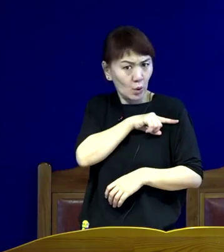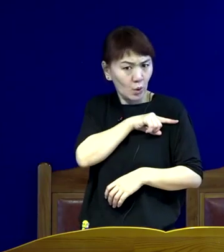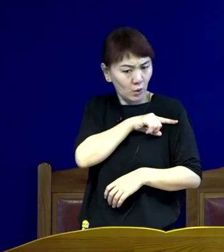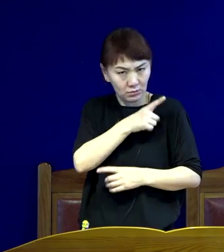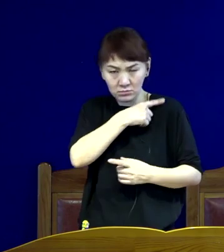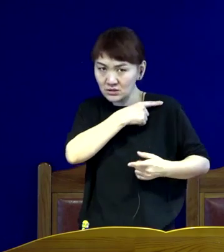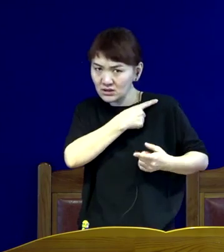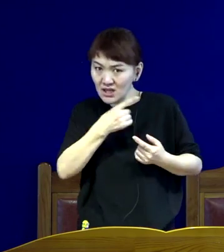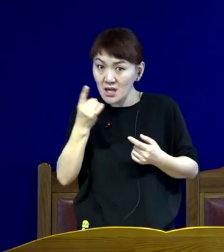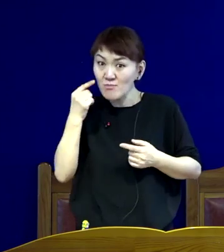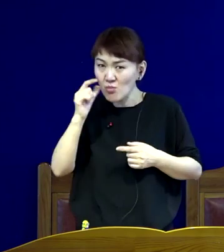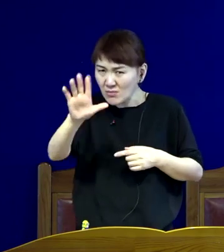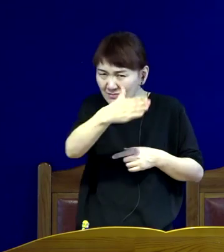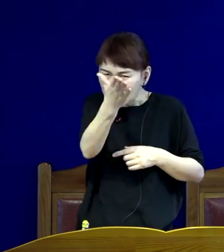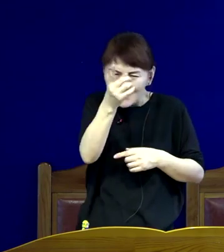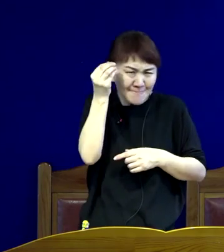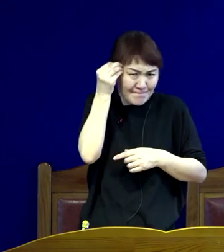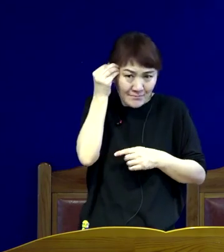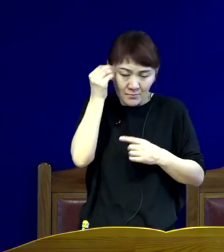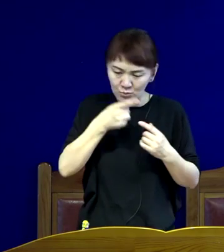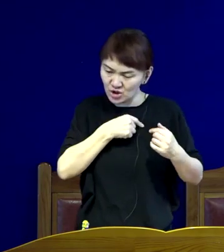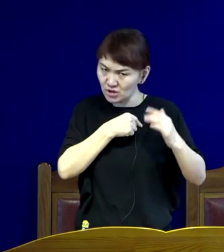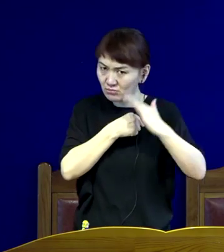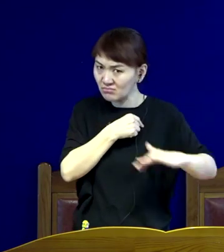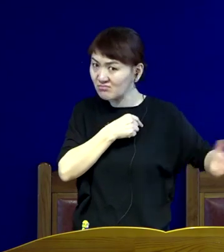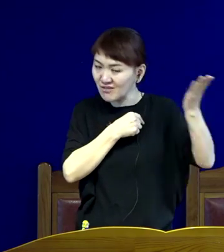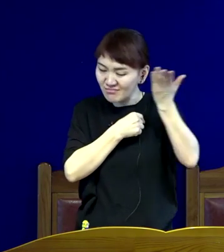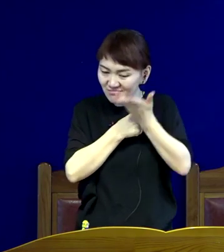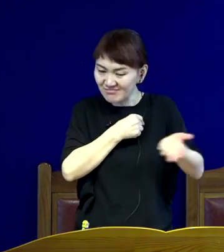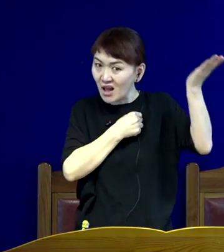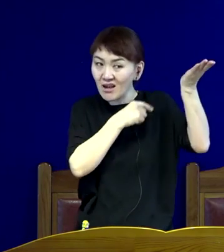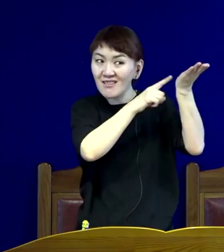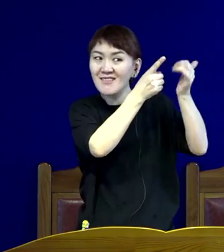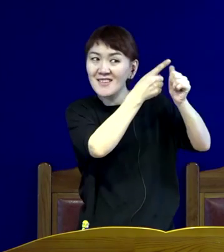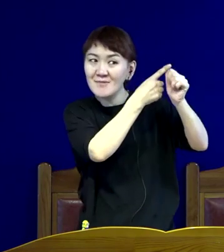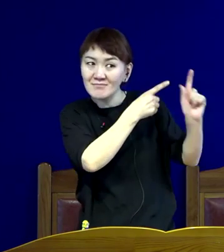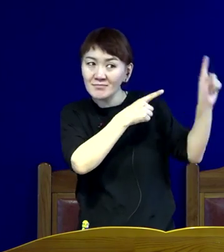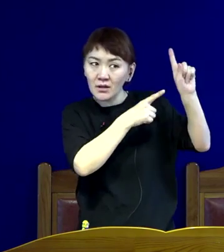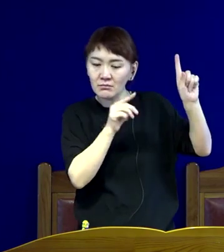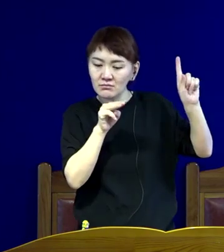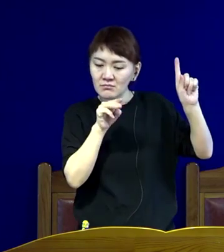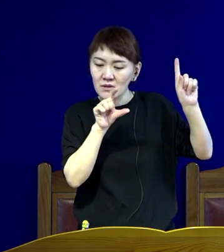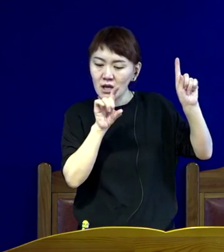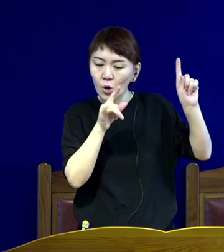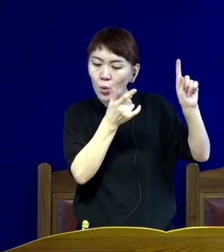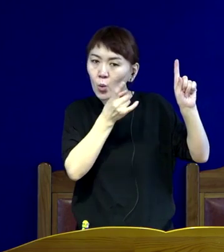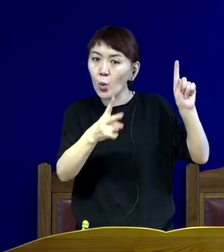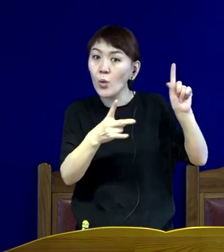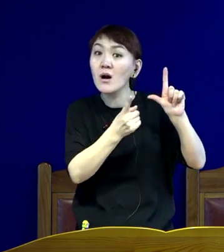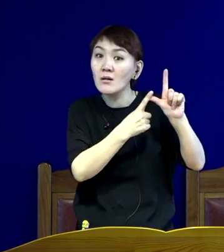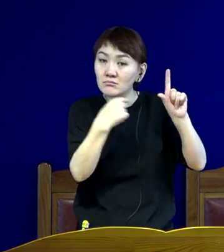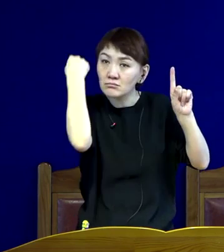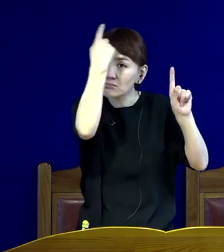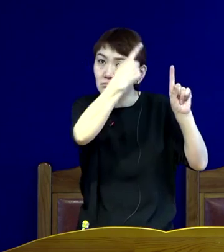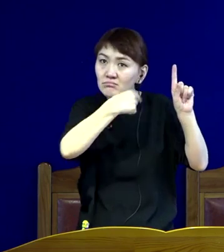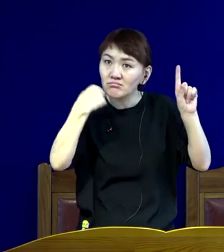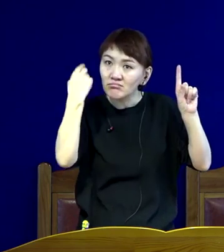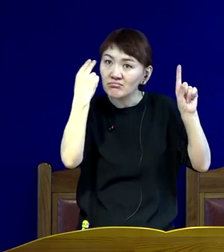надад. Харин эхнэр хүнд үйлчлэх ёстой тэргүүн байгаа. Тэр тэргүүн хин бэ нөхөр